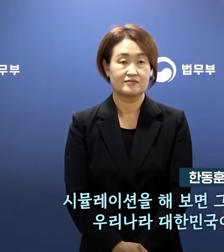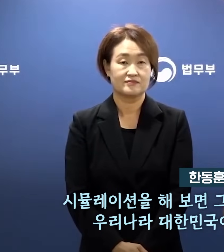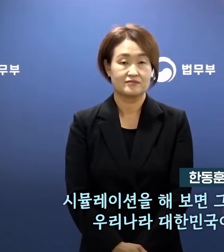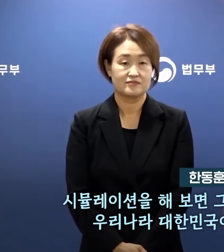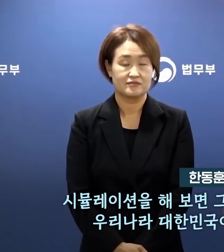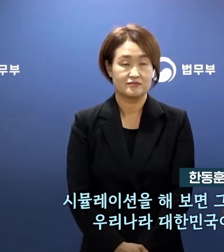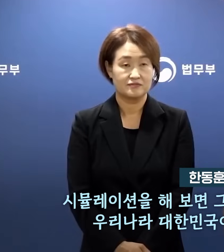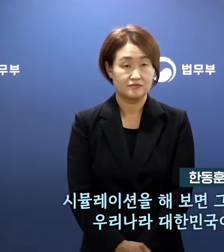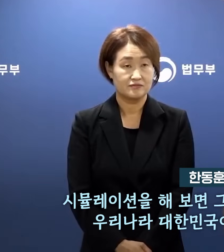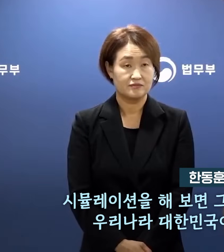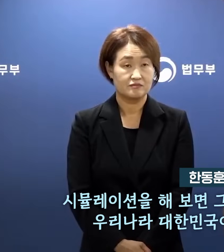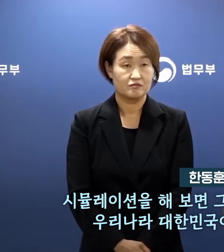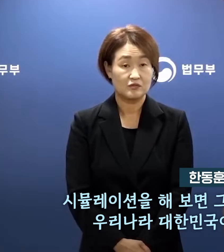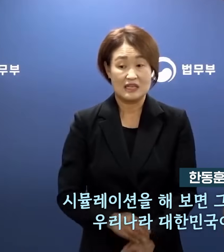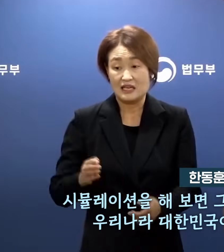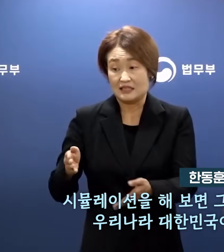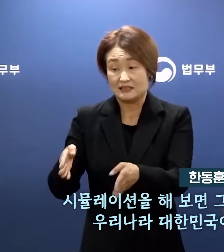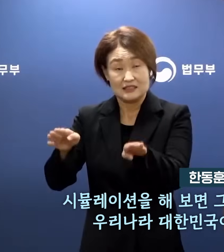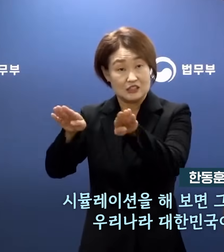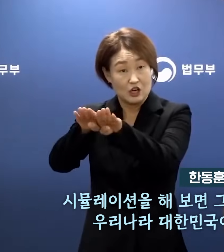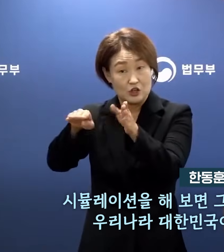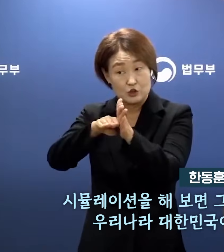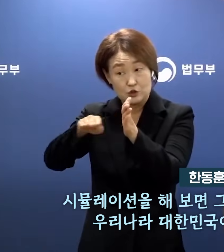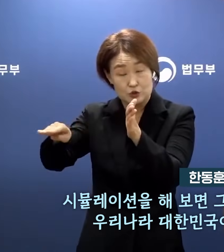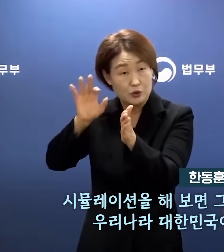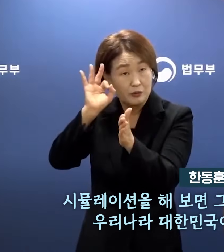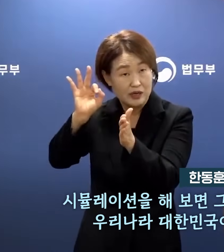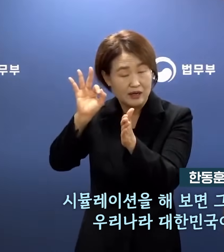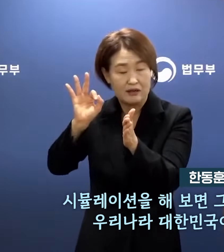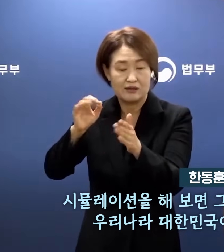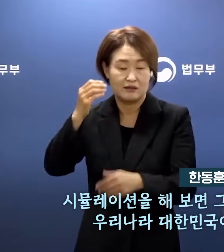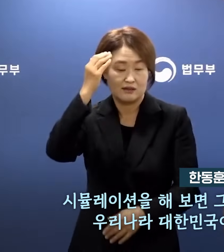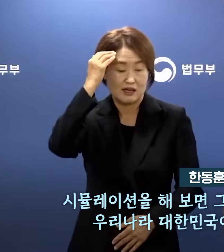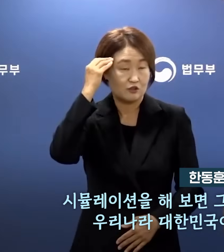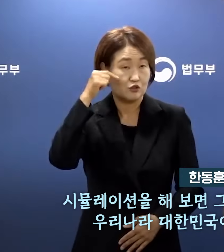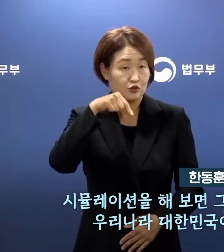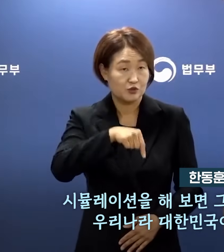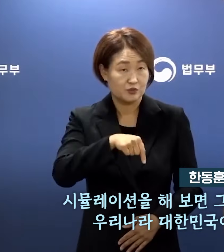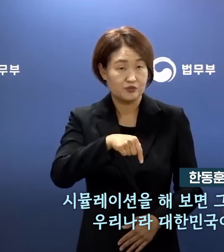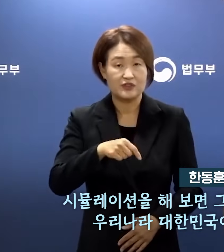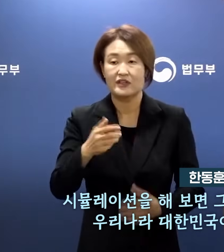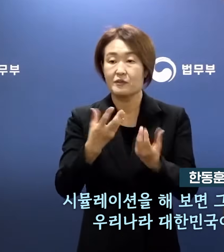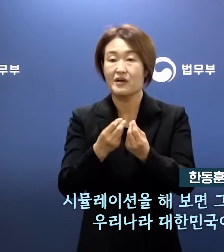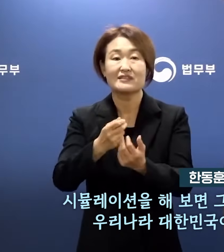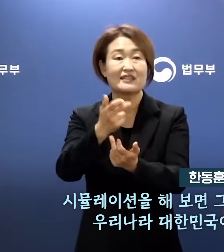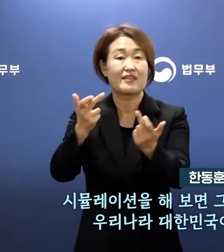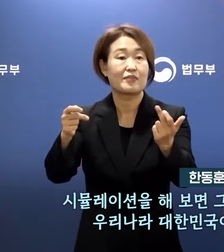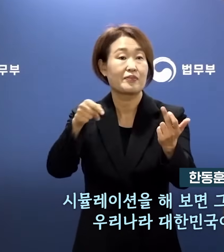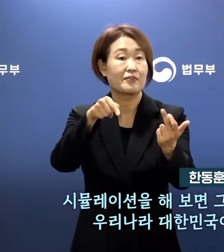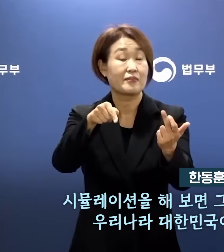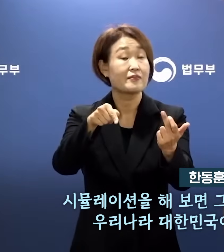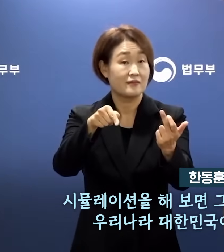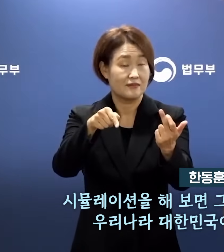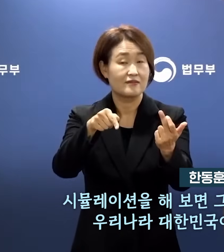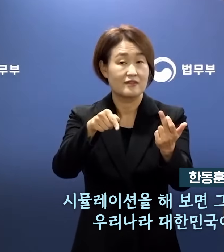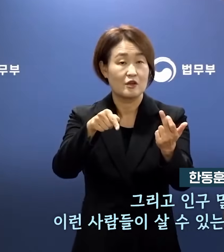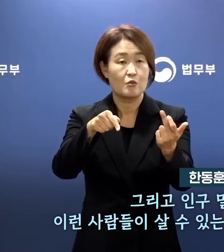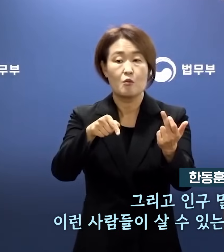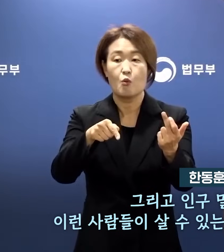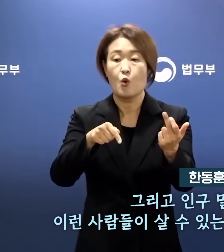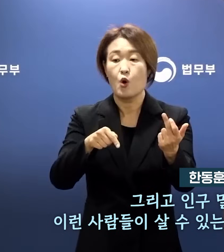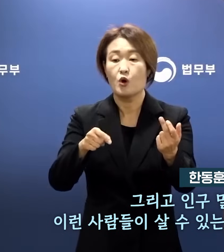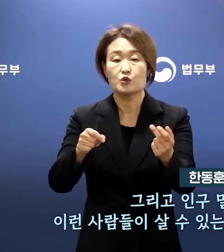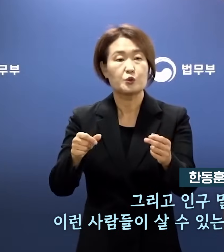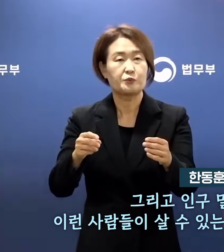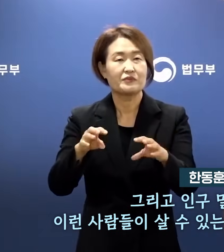시뮬레이션을 해보면 그런 시설 기준으로 봤었을 때 우리나라 대한민국의 어떤 산지 그리고 좁은 국토